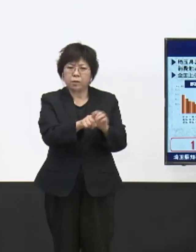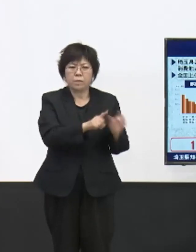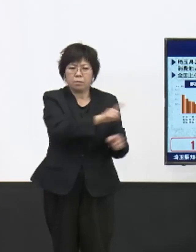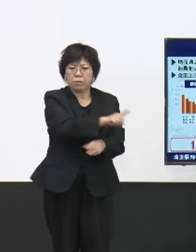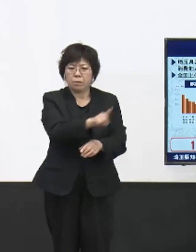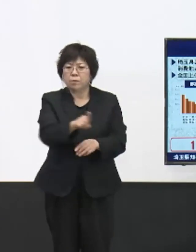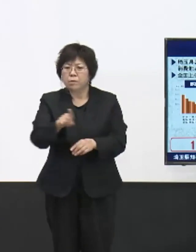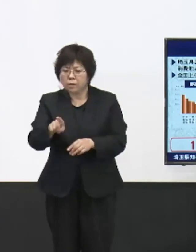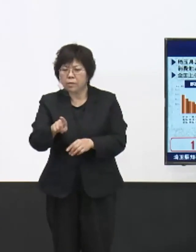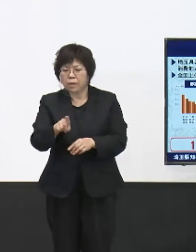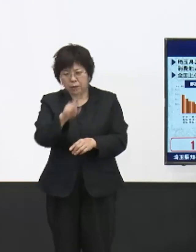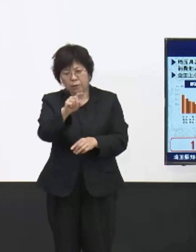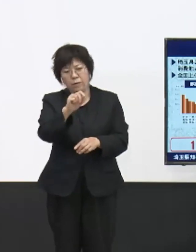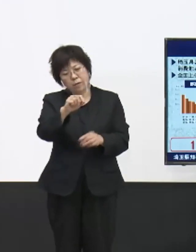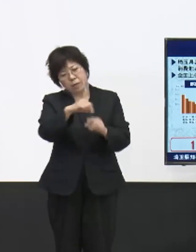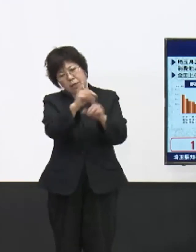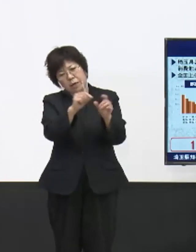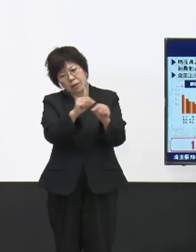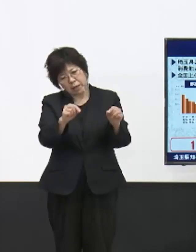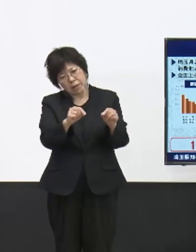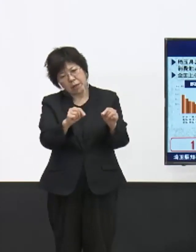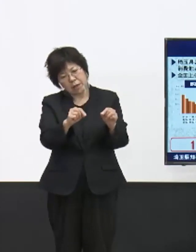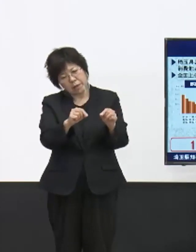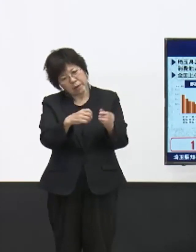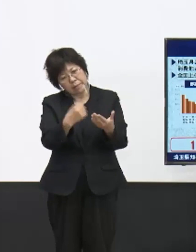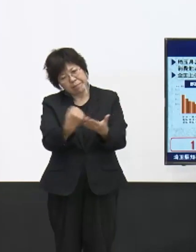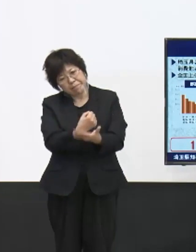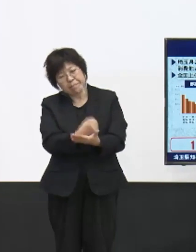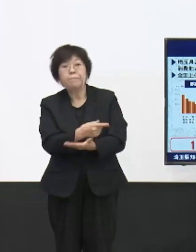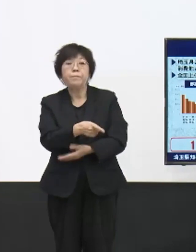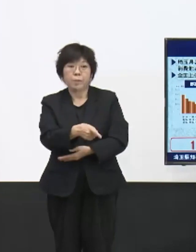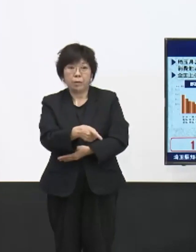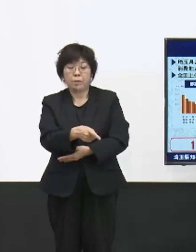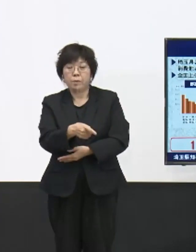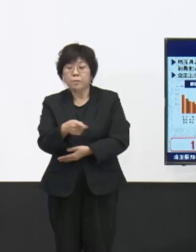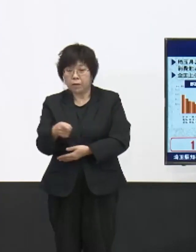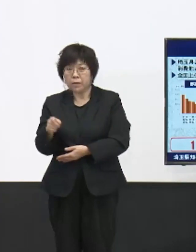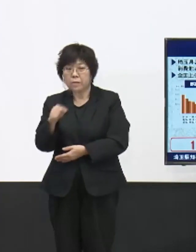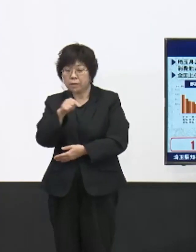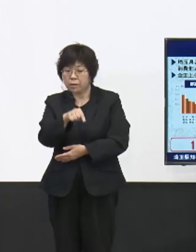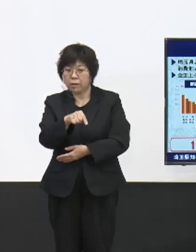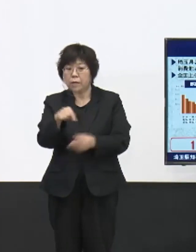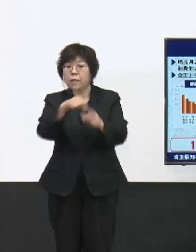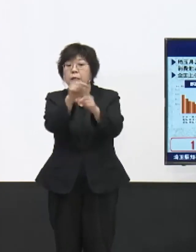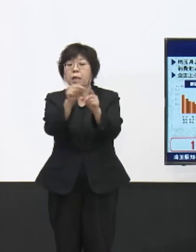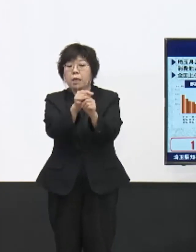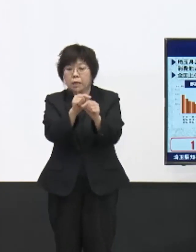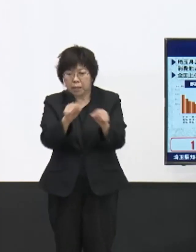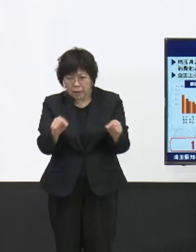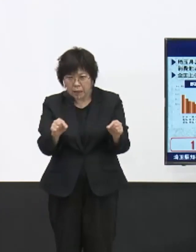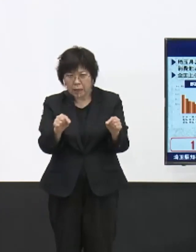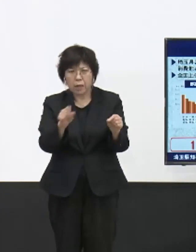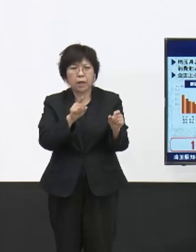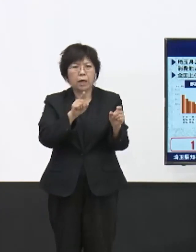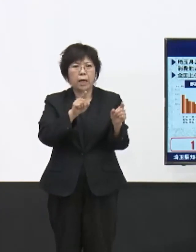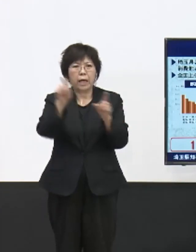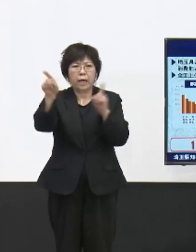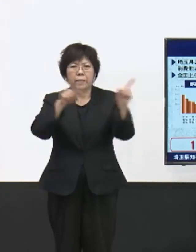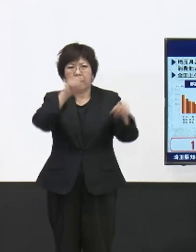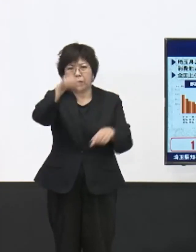で、そのこの共闘路線のその不信というものが、その枝野代表のその辞任の原因というか、まあ、それに